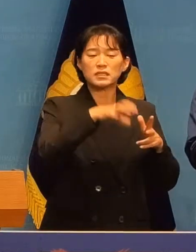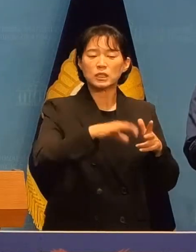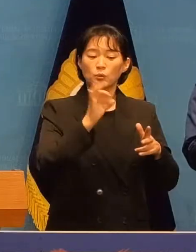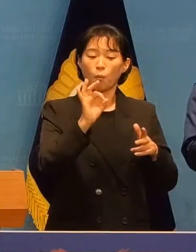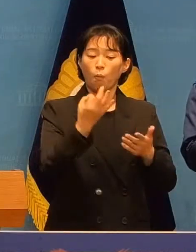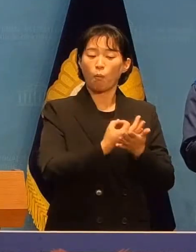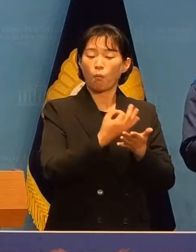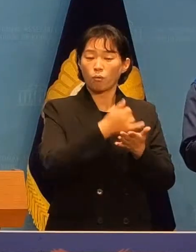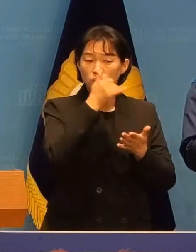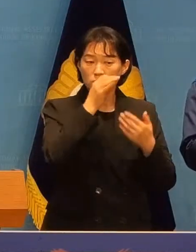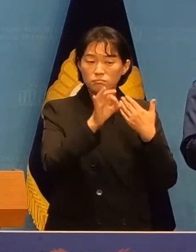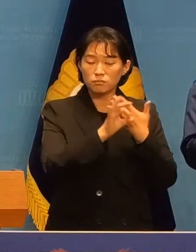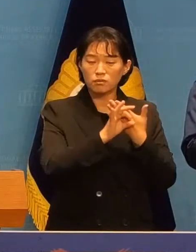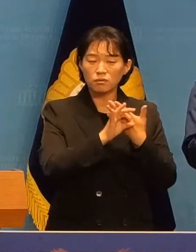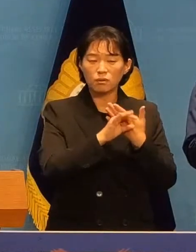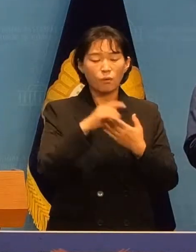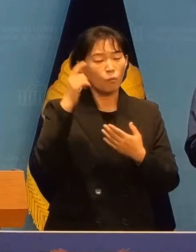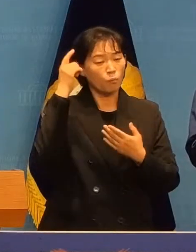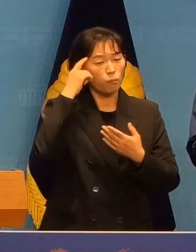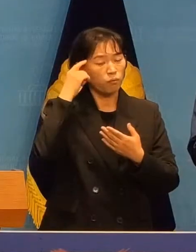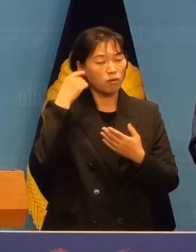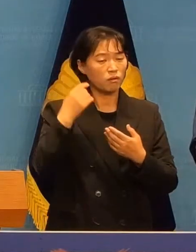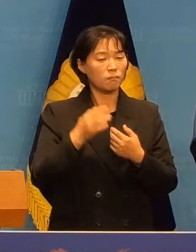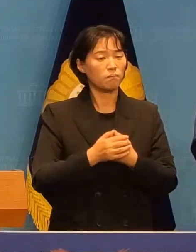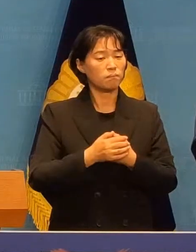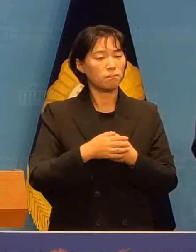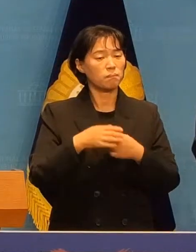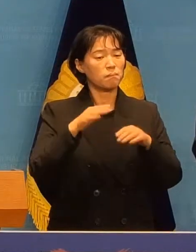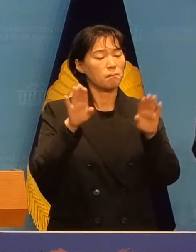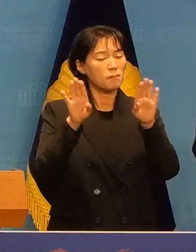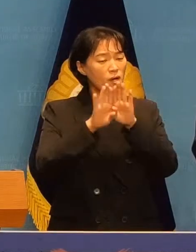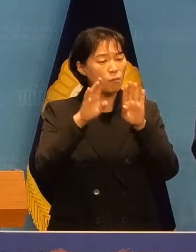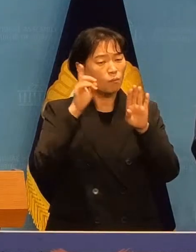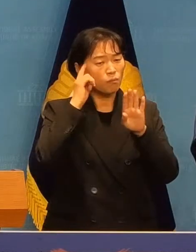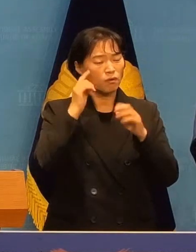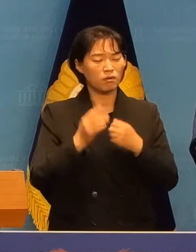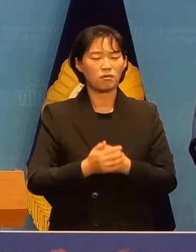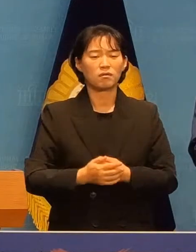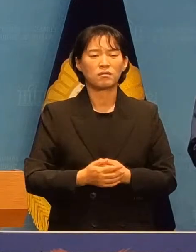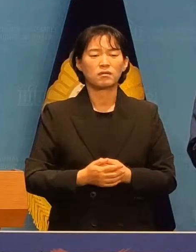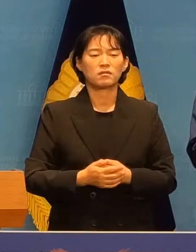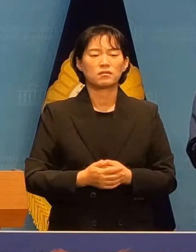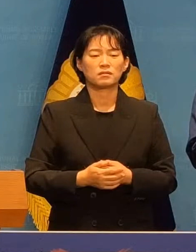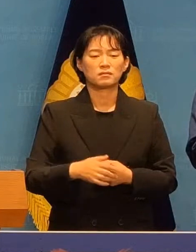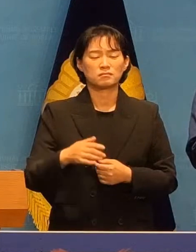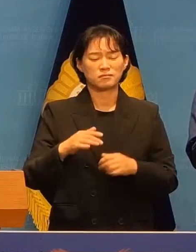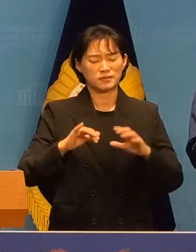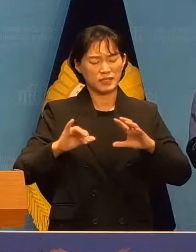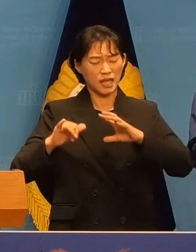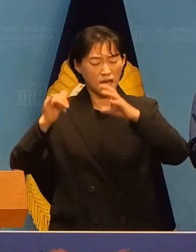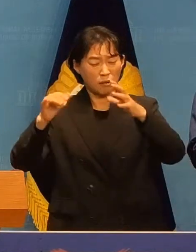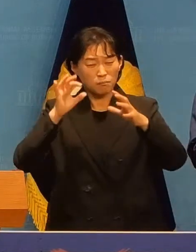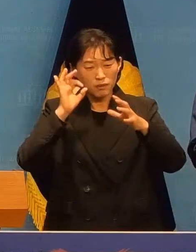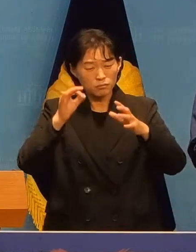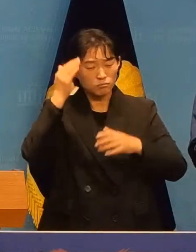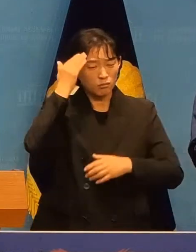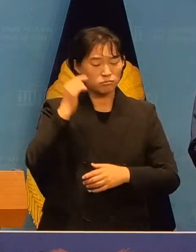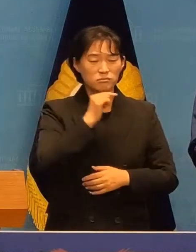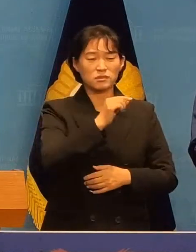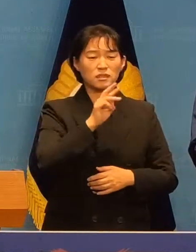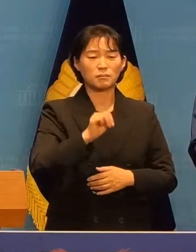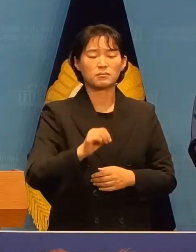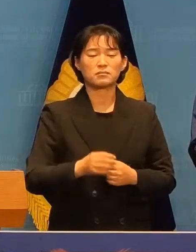나는데 왜 철수하겠는가? 전 세계 어느 공장의 사례를 보더라도 한국 GM은